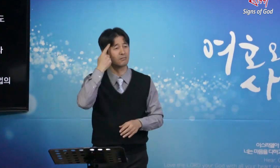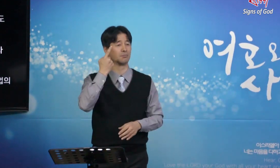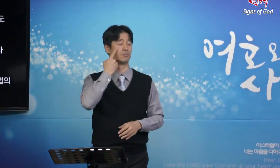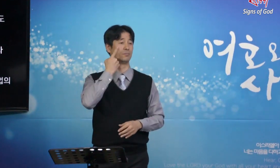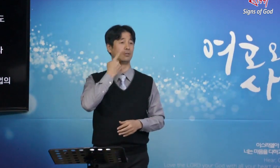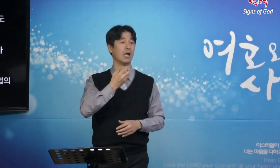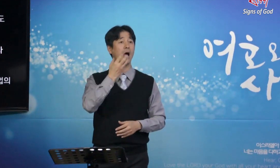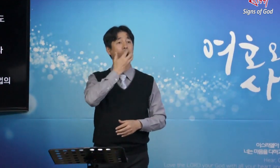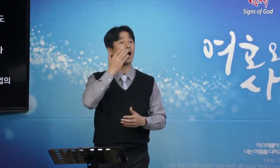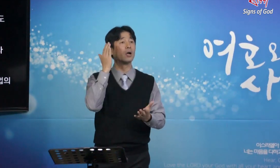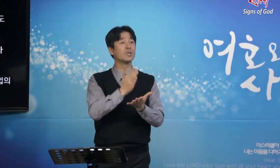잘 생각해 보십시오.